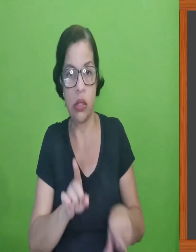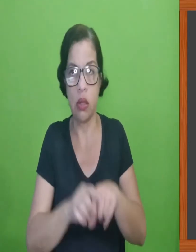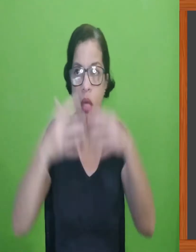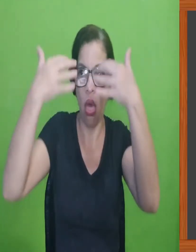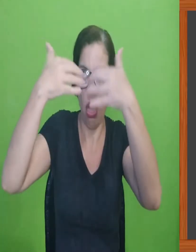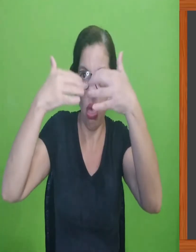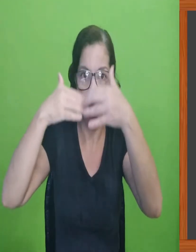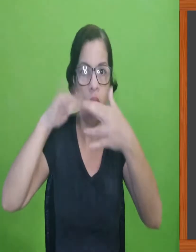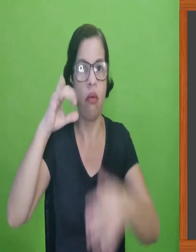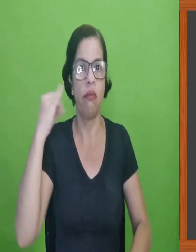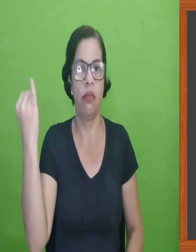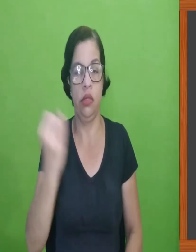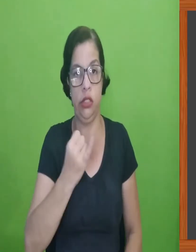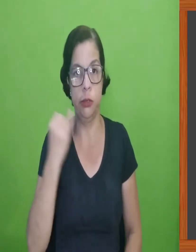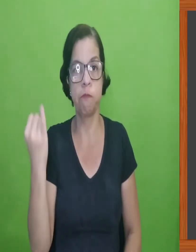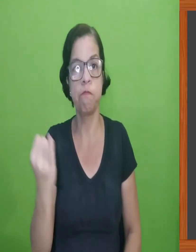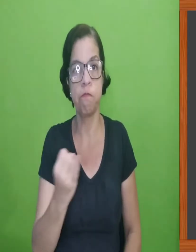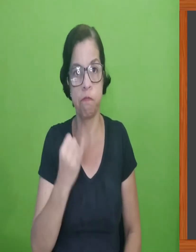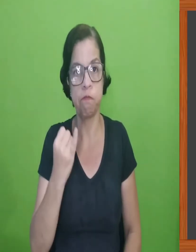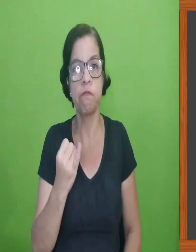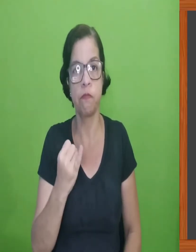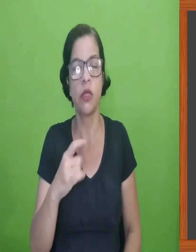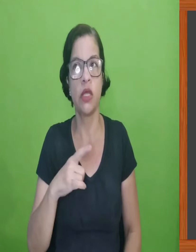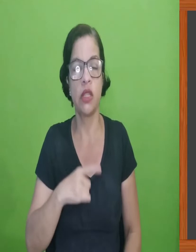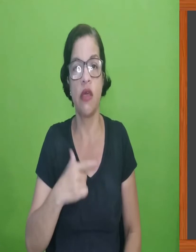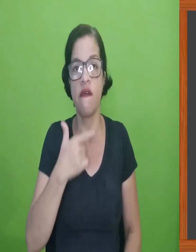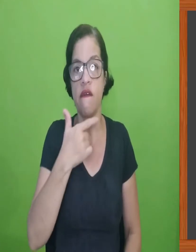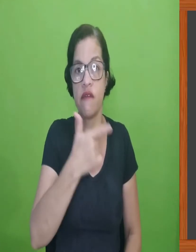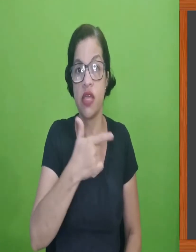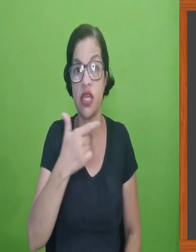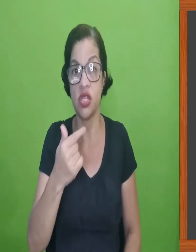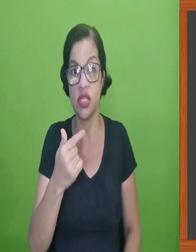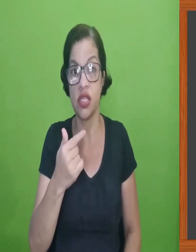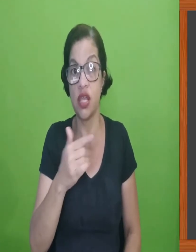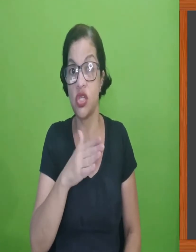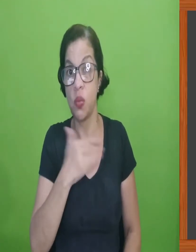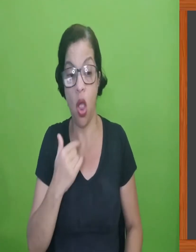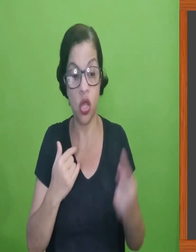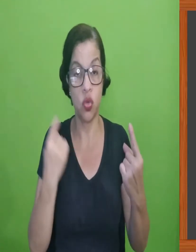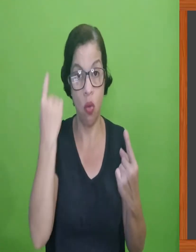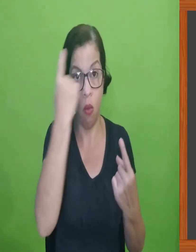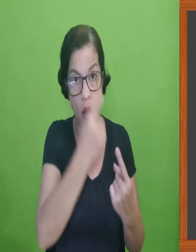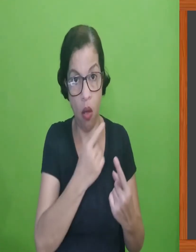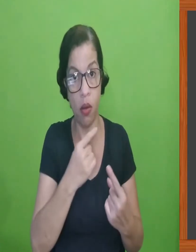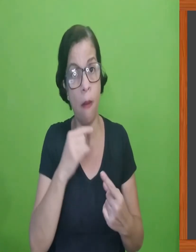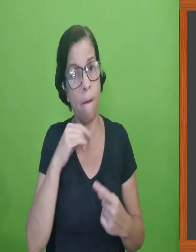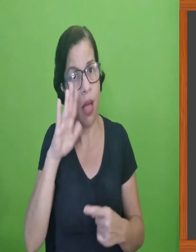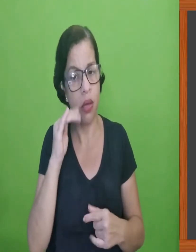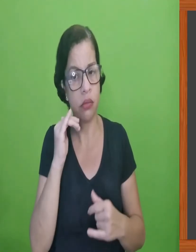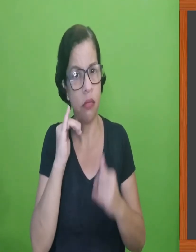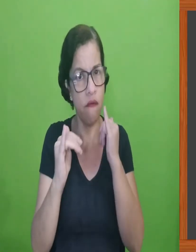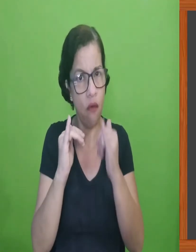cerebrovasculares são as mais importantes, com cerca de 27 óbitos por hora. Para mais